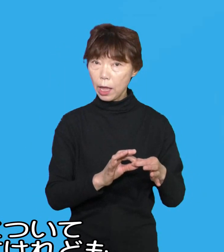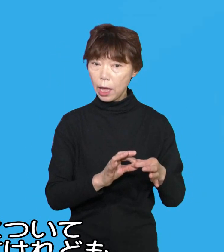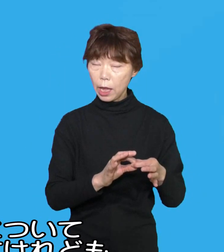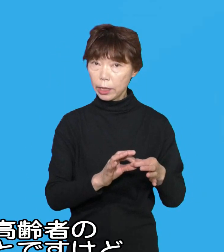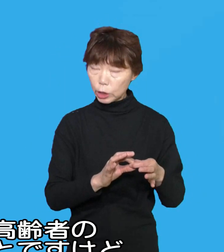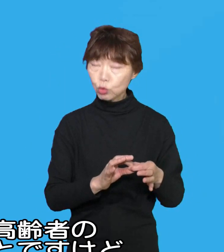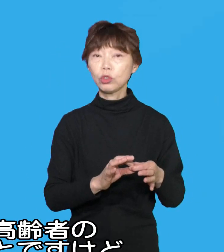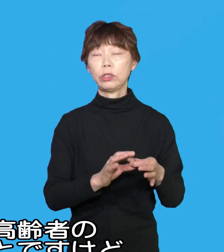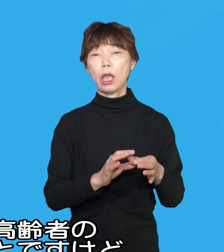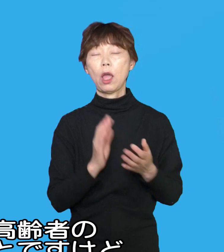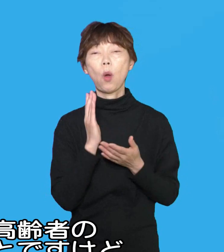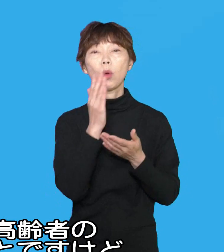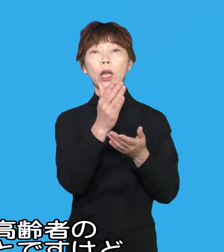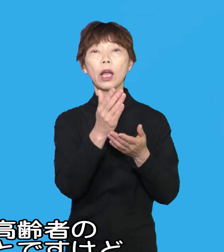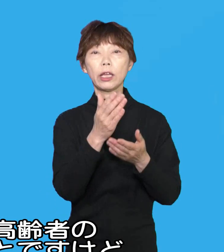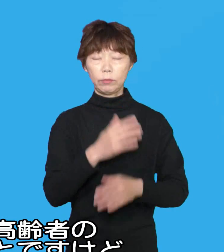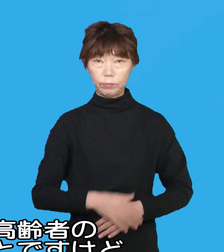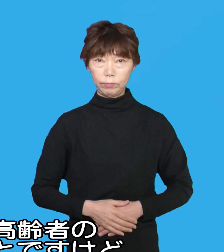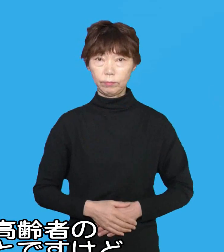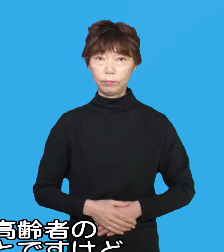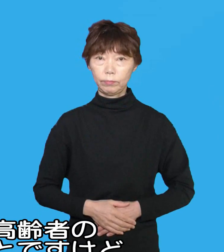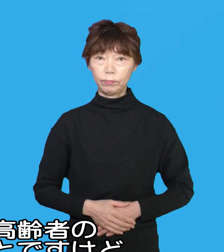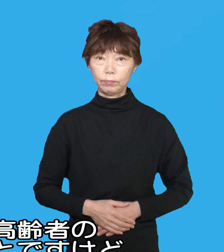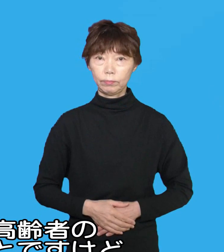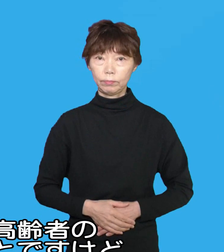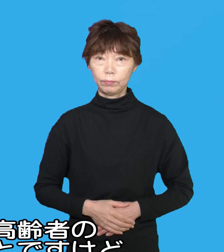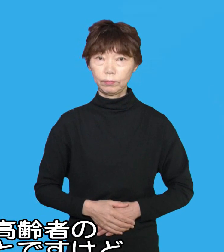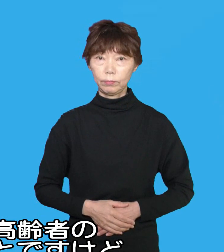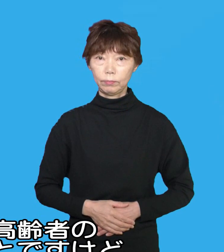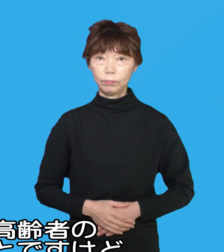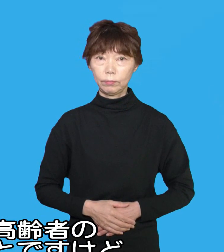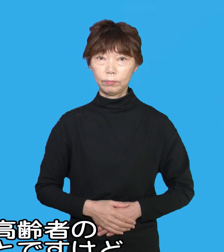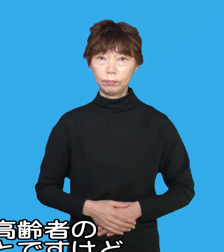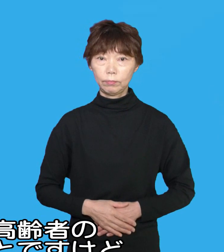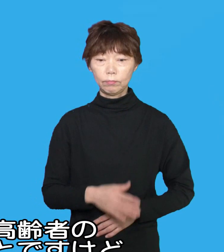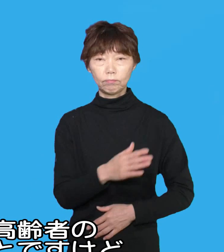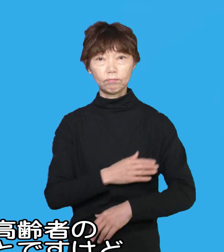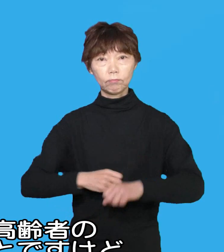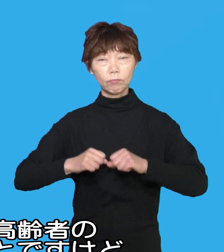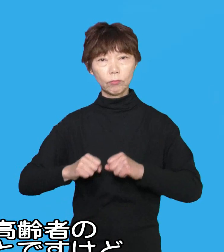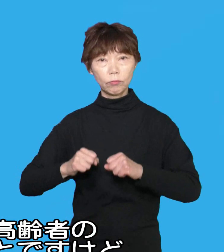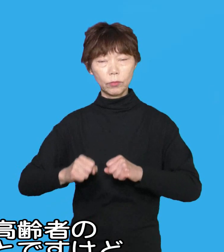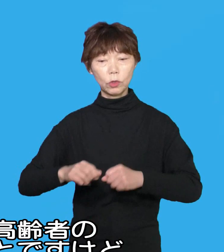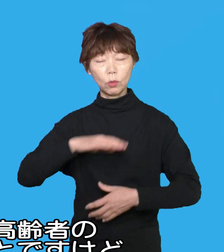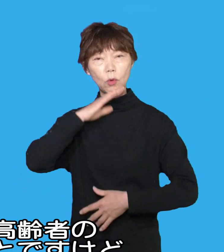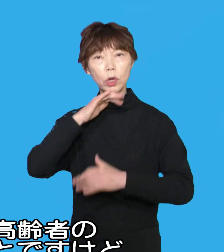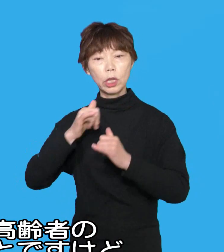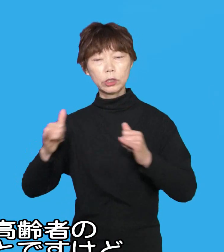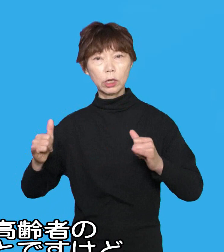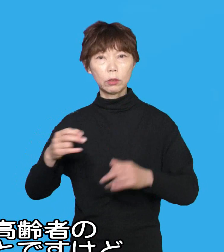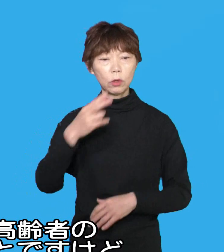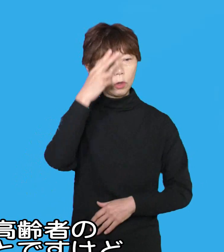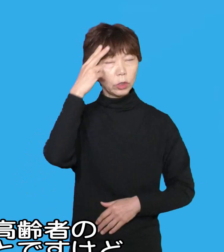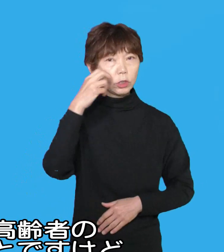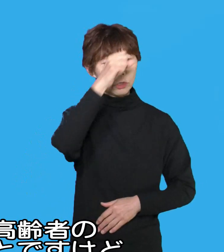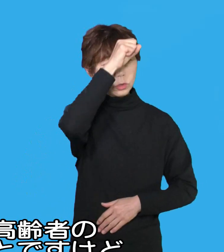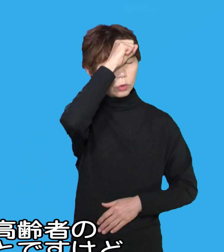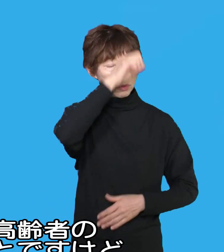ですけれども、はい、この健常高齢者と認知症高齢者の比